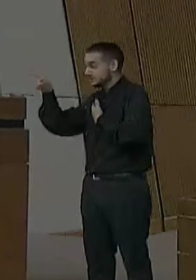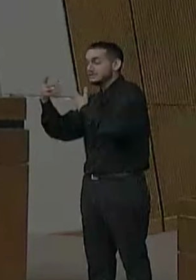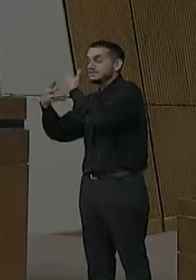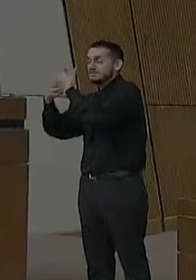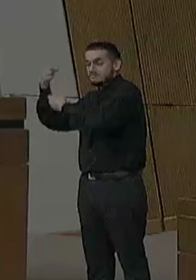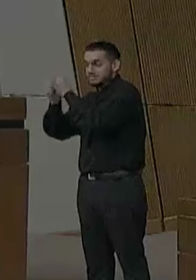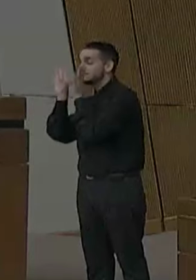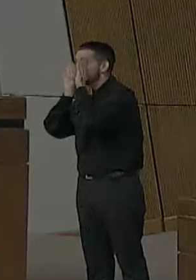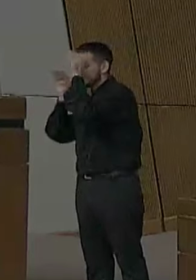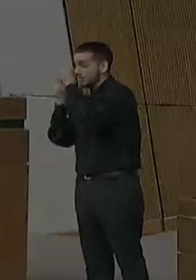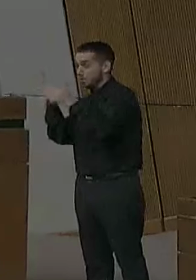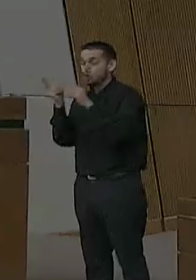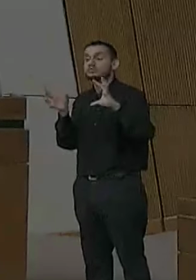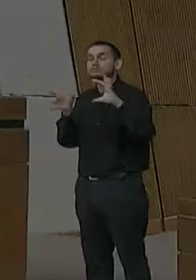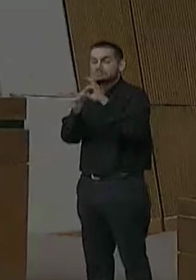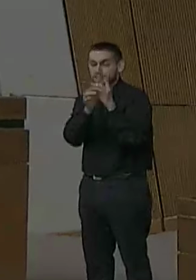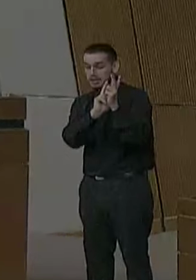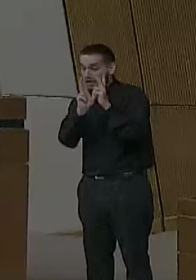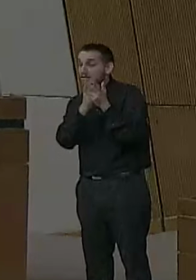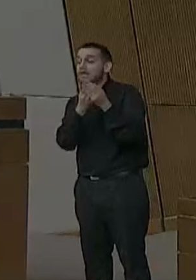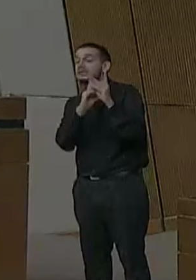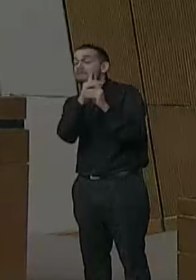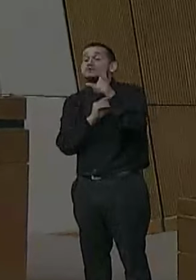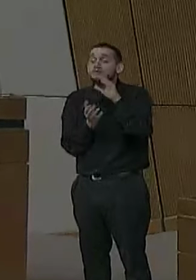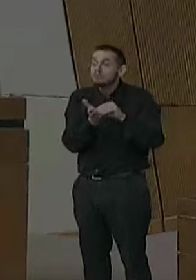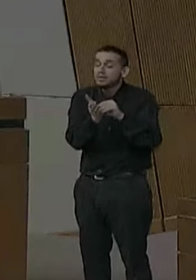Me tomé nota de eso,